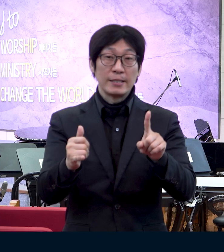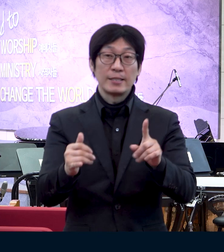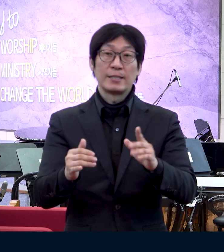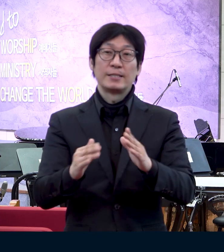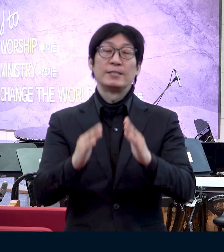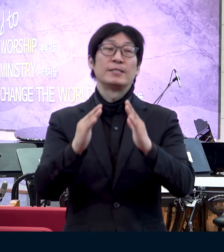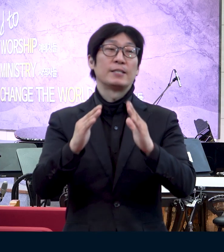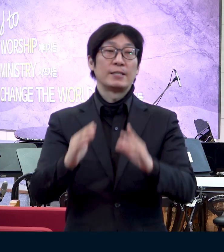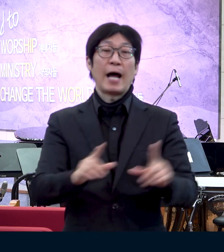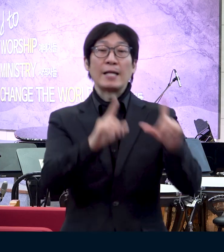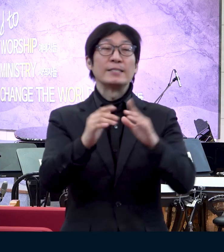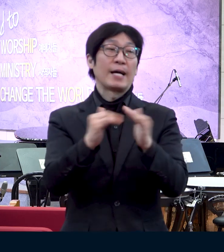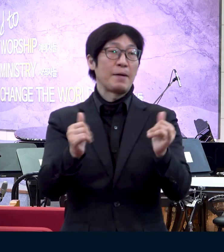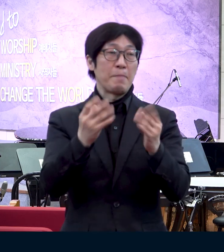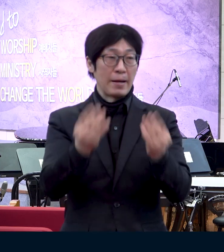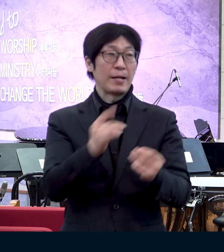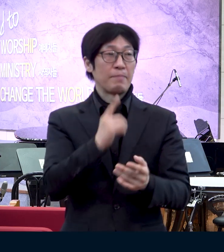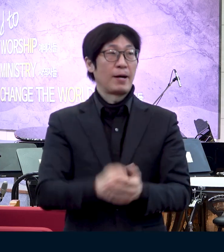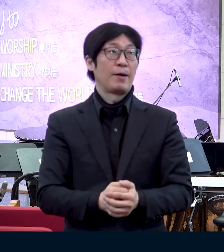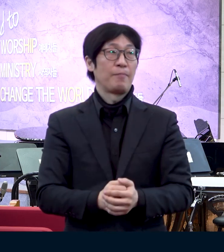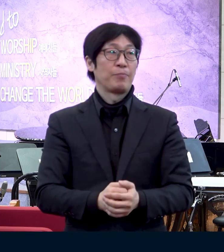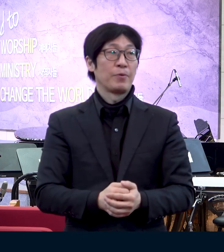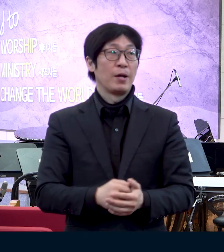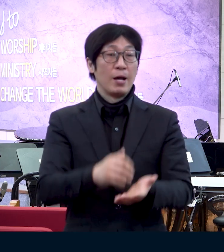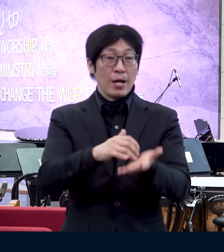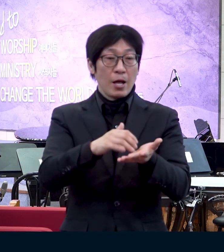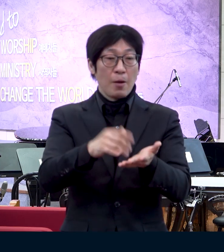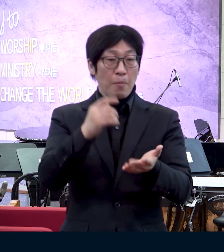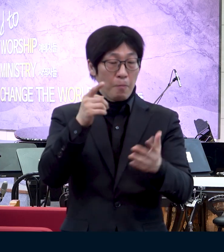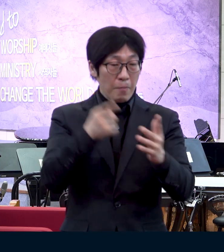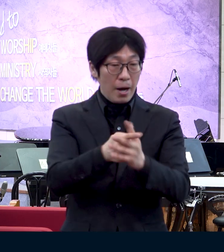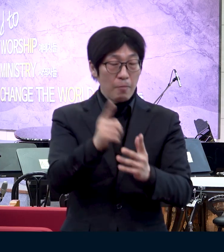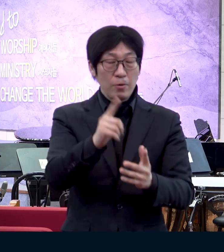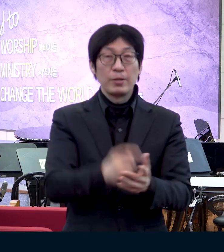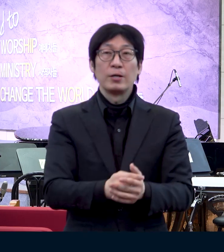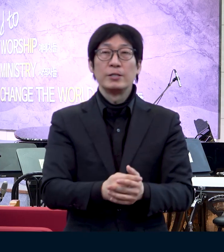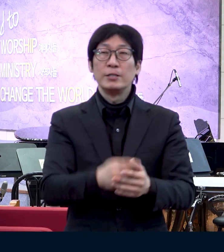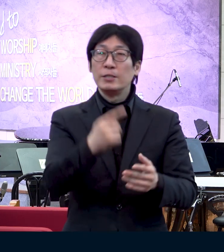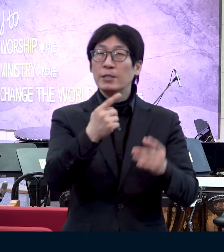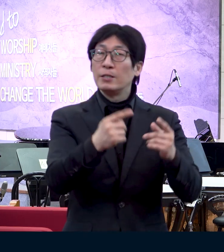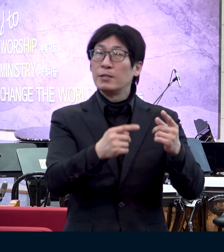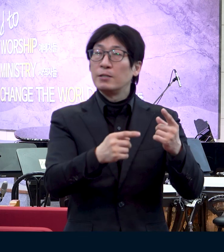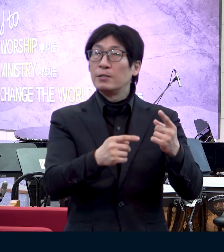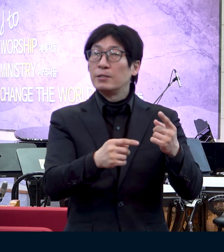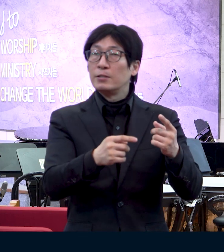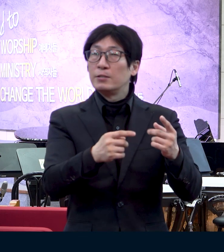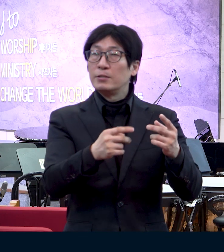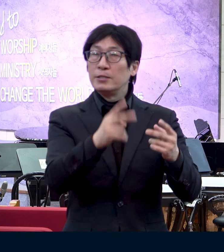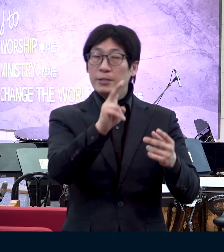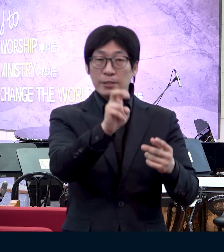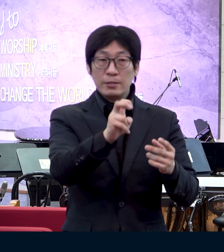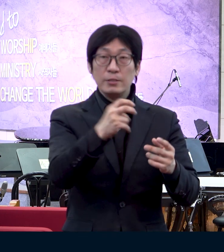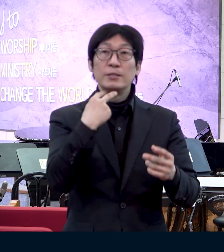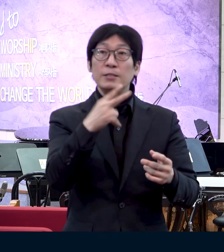많다는 거예요. 통계를 보니까 2021년 우리나라의 1인 가구 비율이